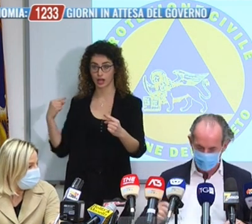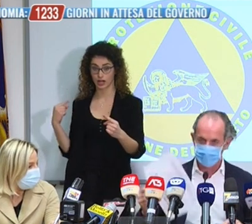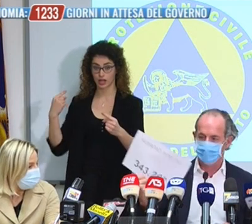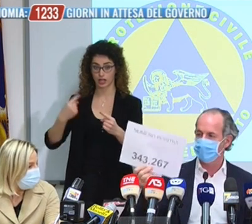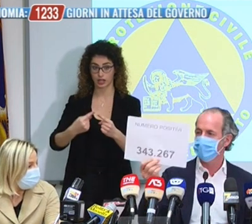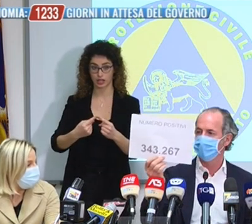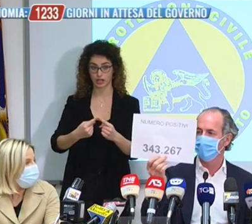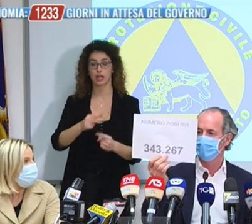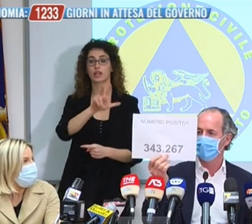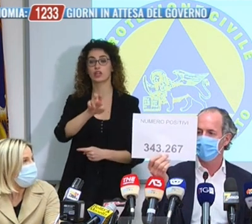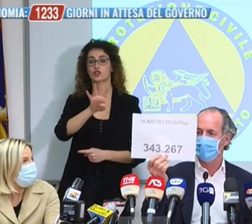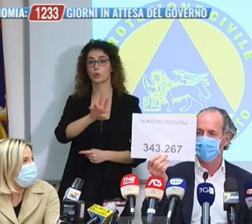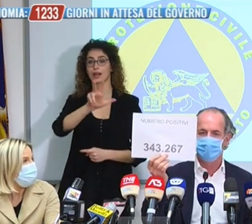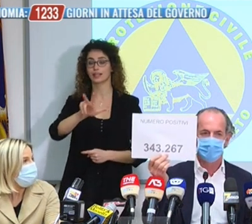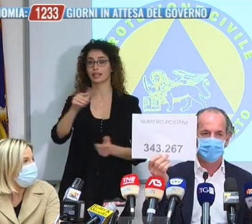dell'infezione sono